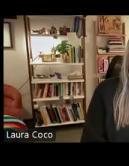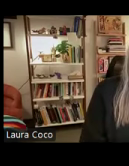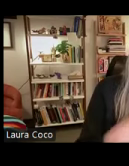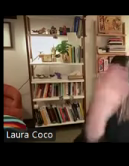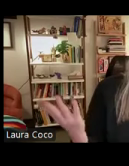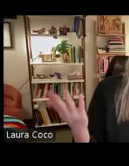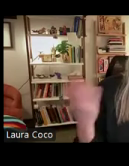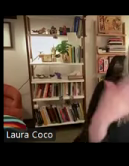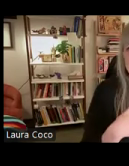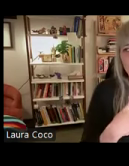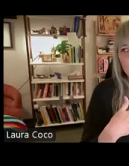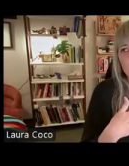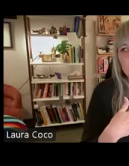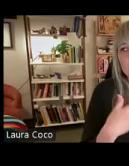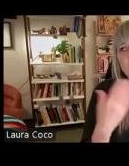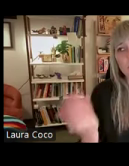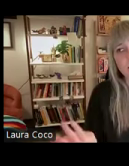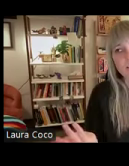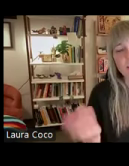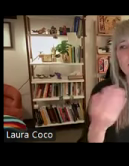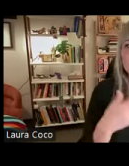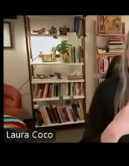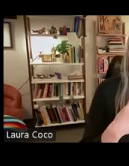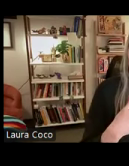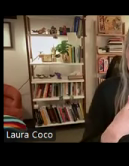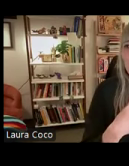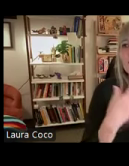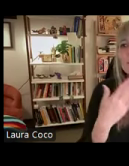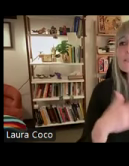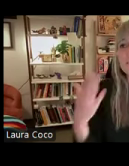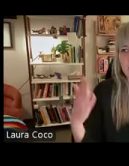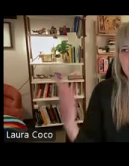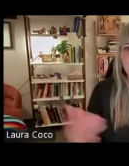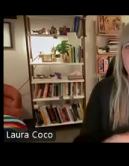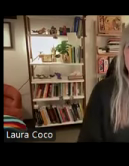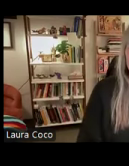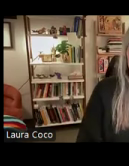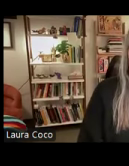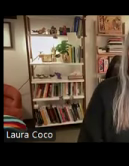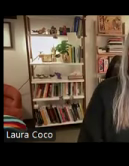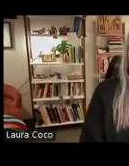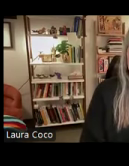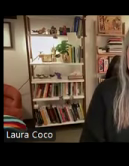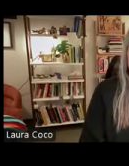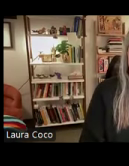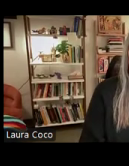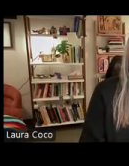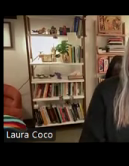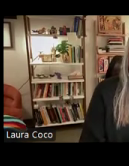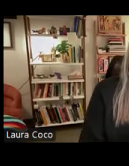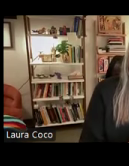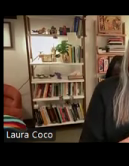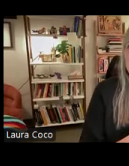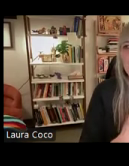su empleador protección? Dicen algunos sí y otros no, que significan que algunos sí lo hacen y otros no lo hacen, que no